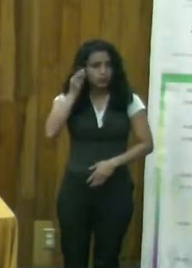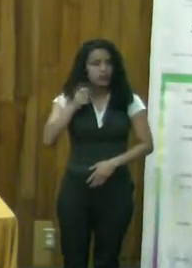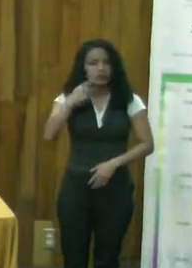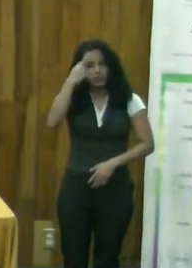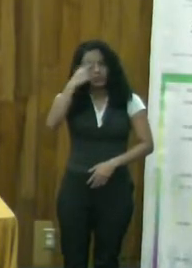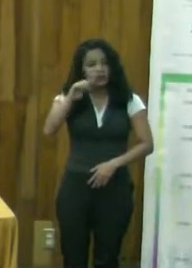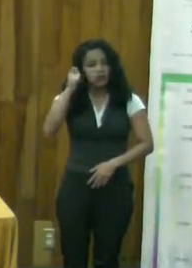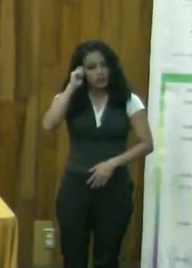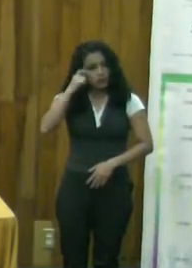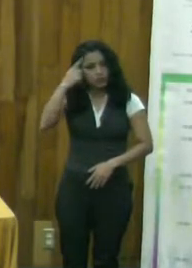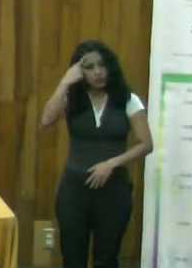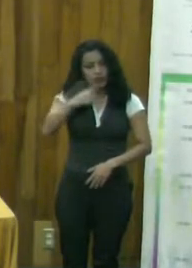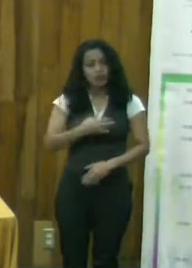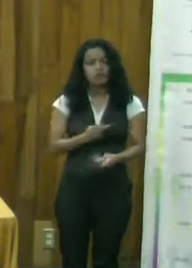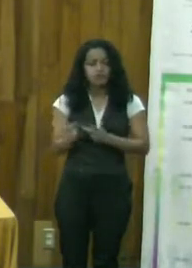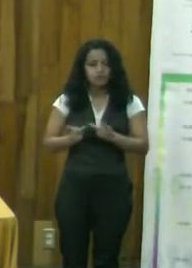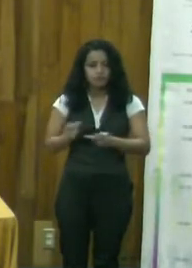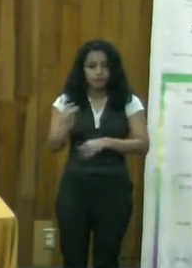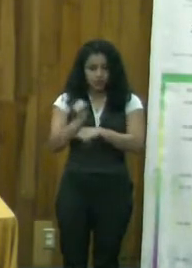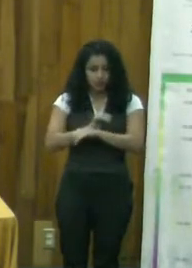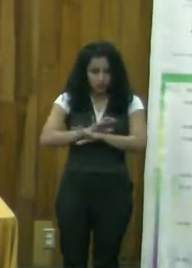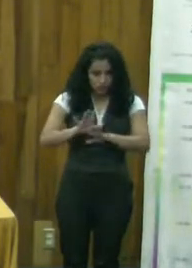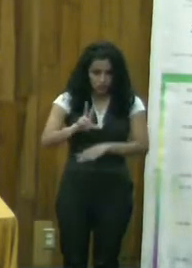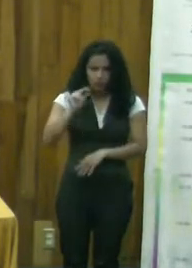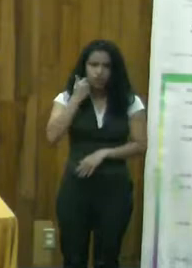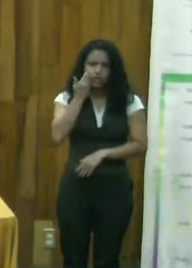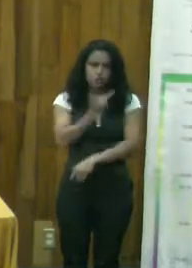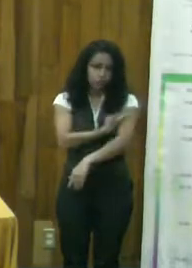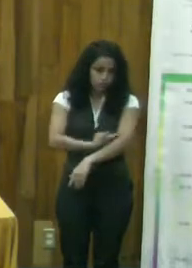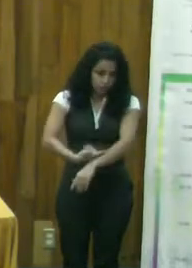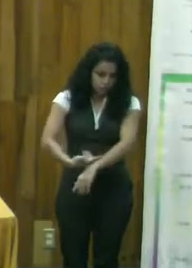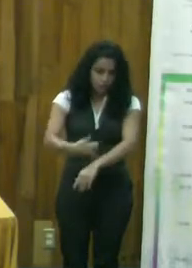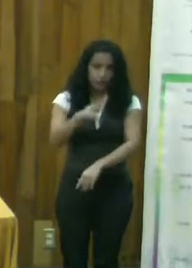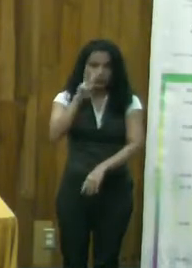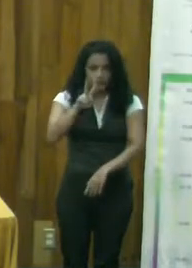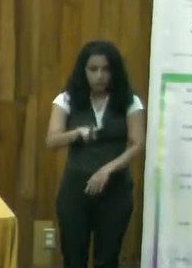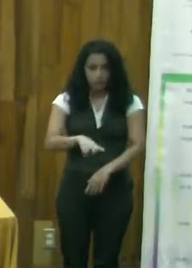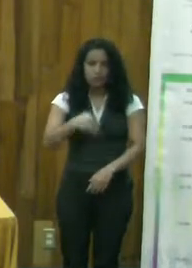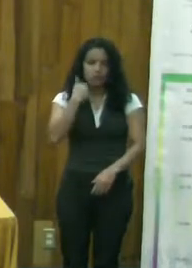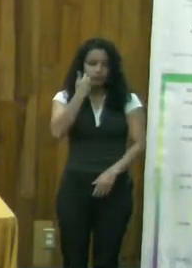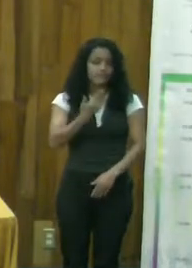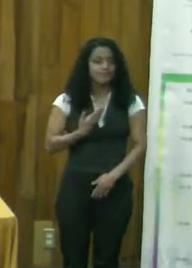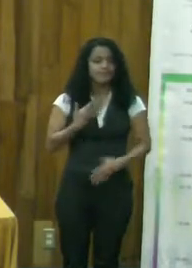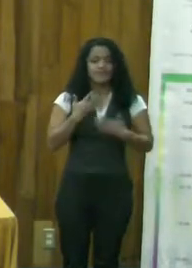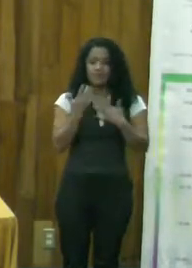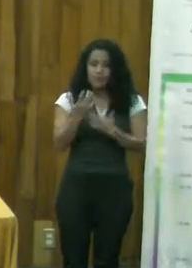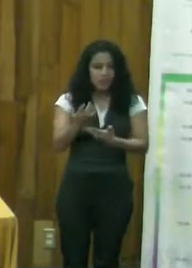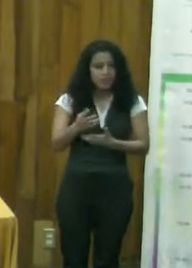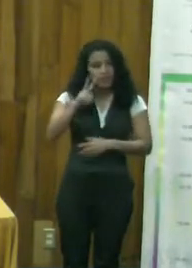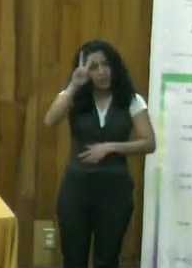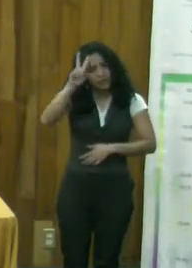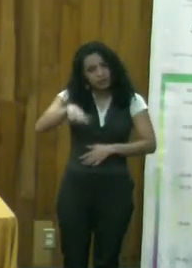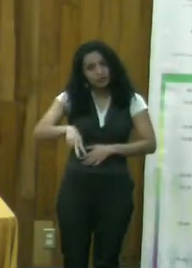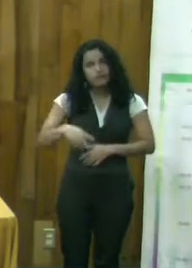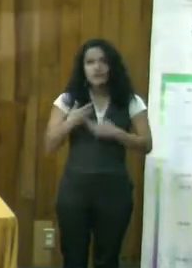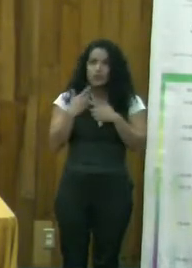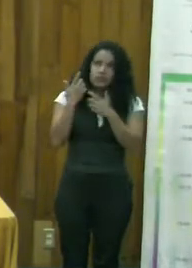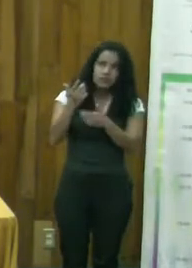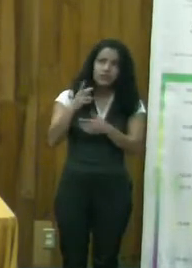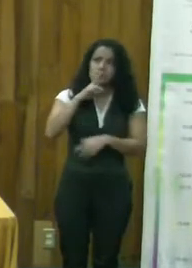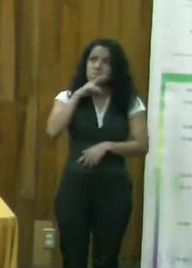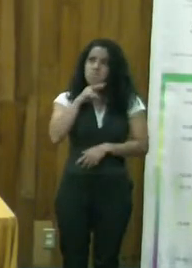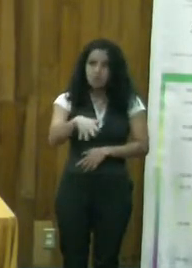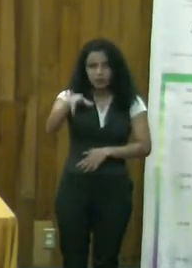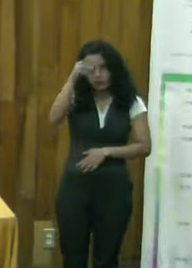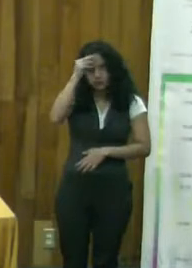toda la información no quiero extenderme realmente desearles el mayor éxito en este en este foro